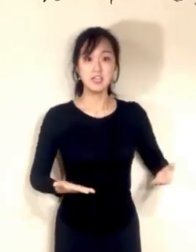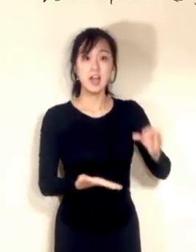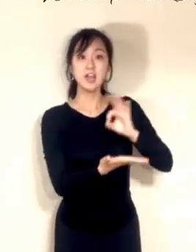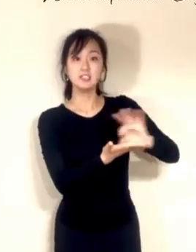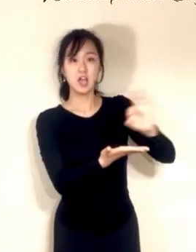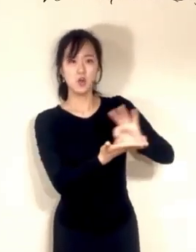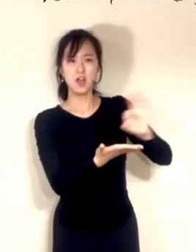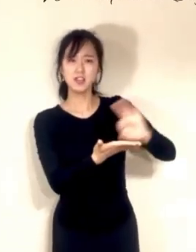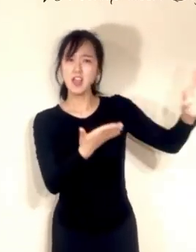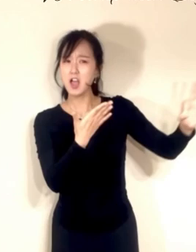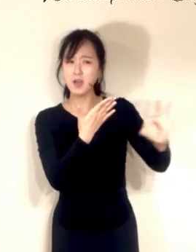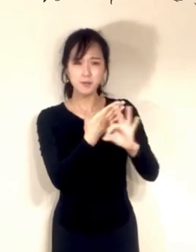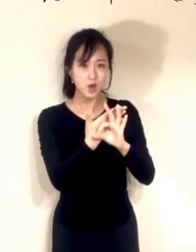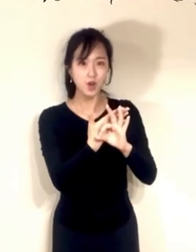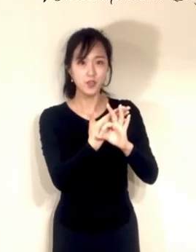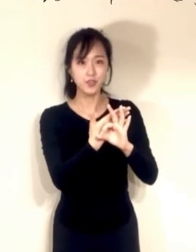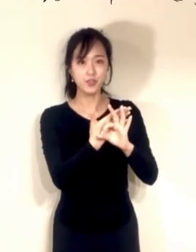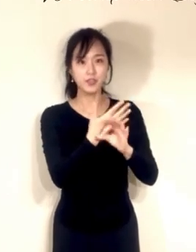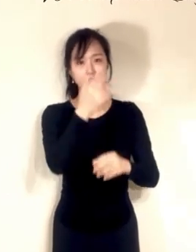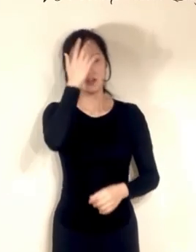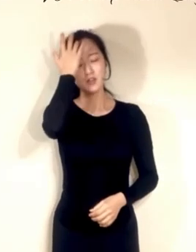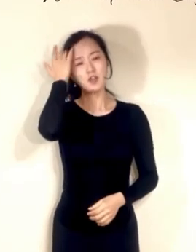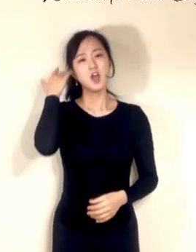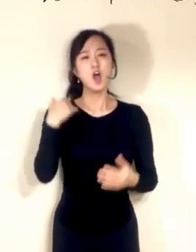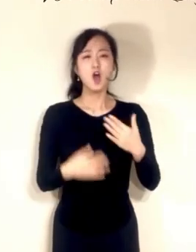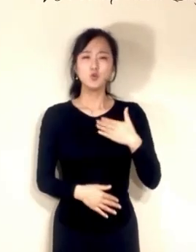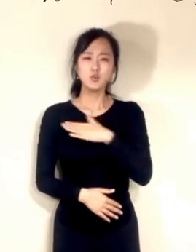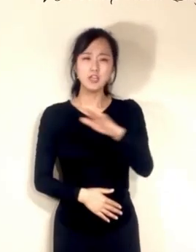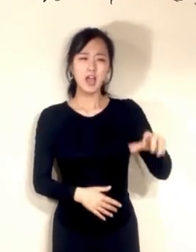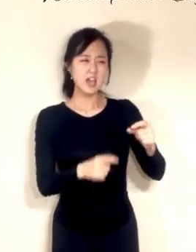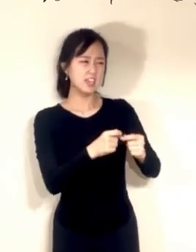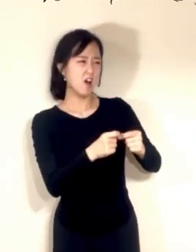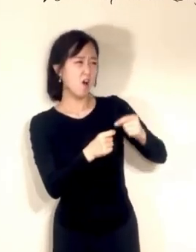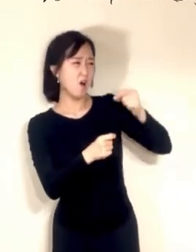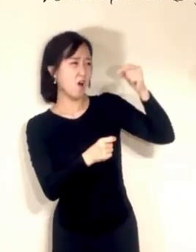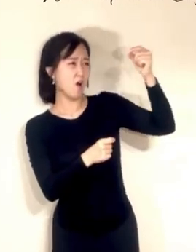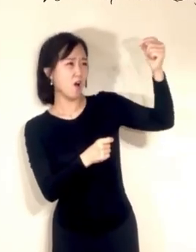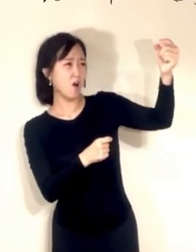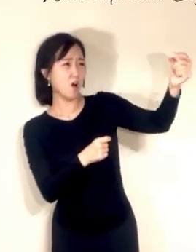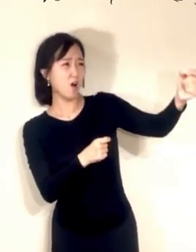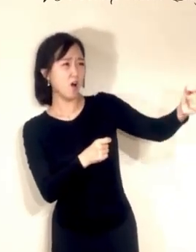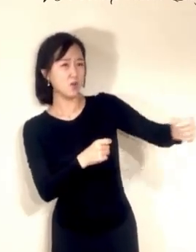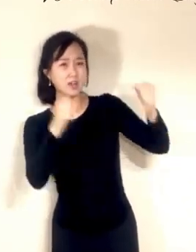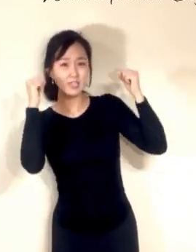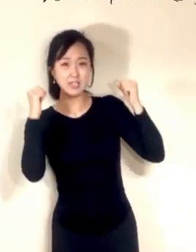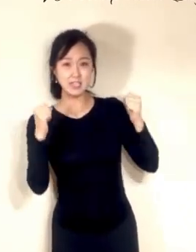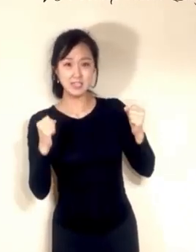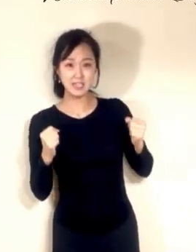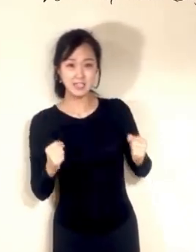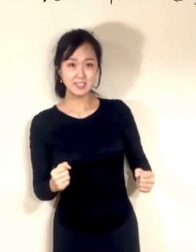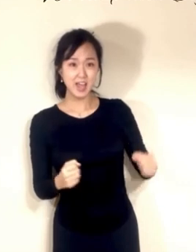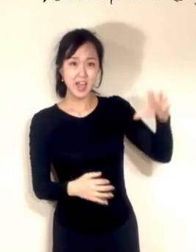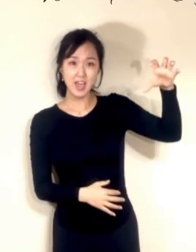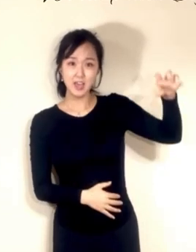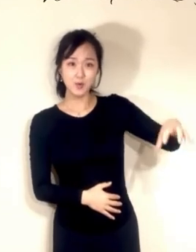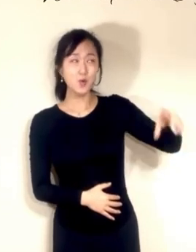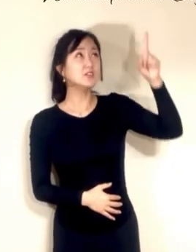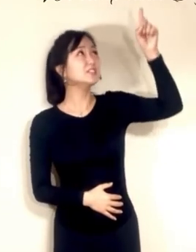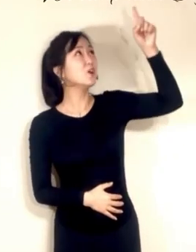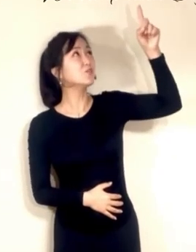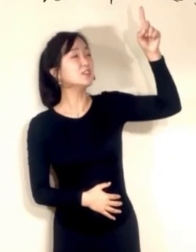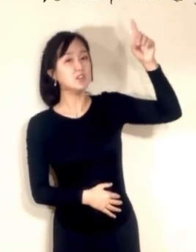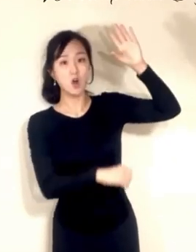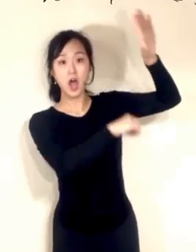영혼을 살리게 된다면 우리가 영원히 거할 그 천국에서 하나님의 우리를 향한